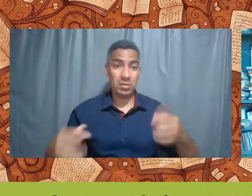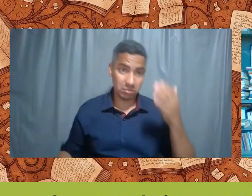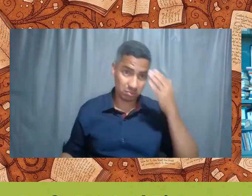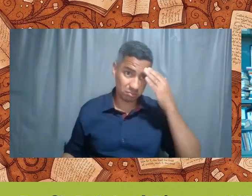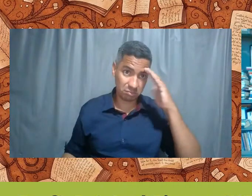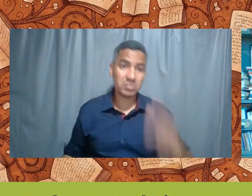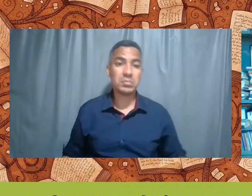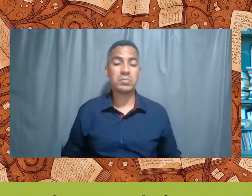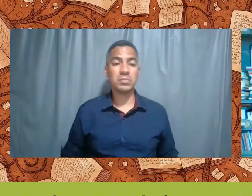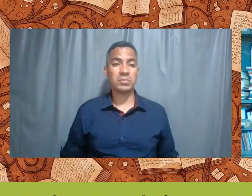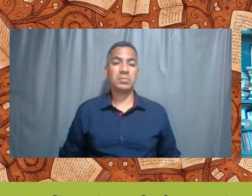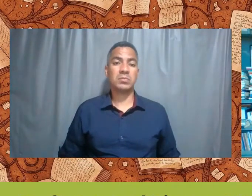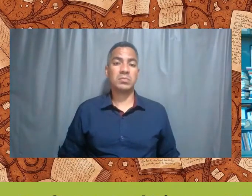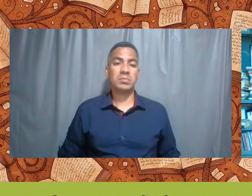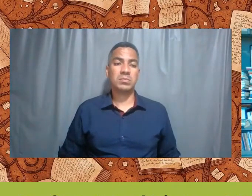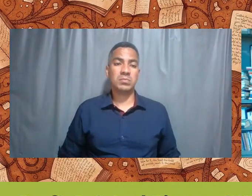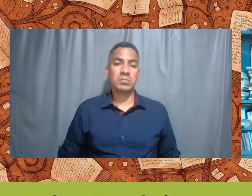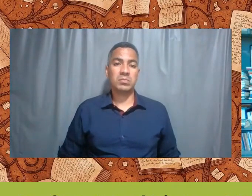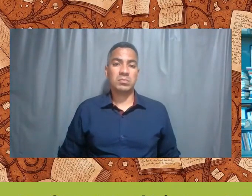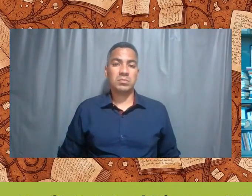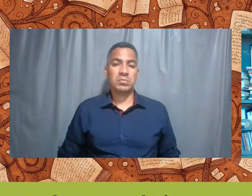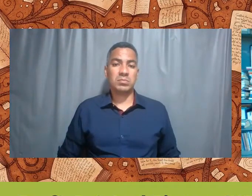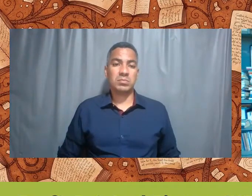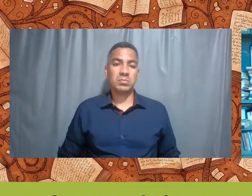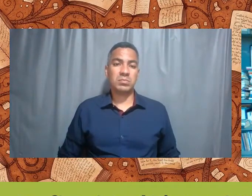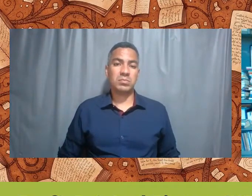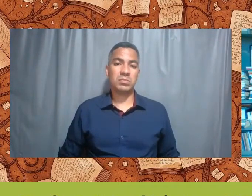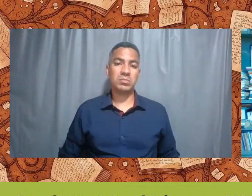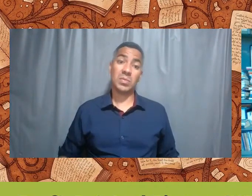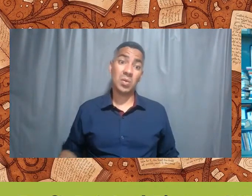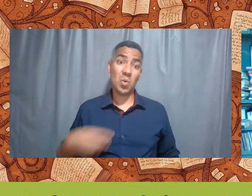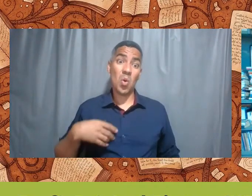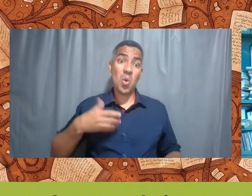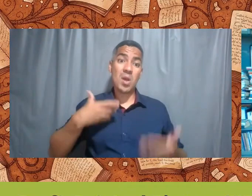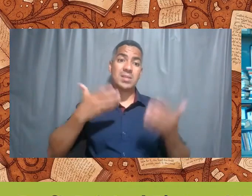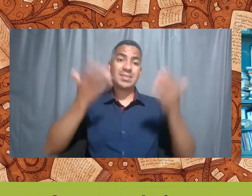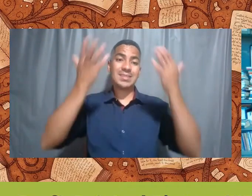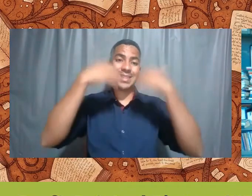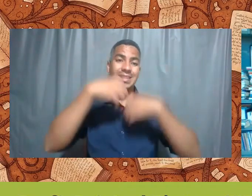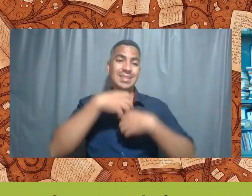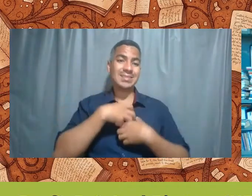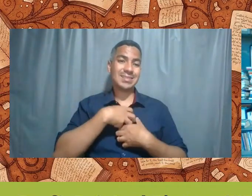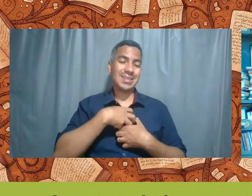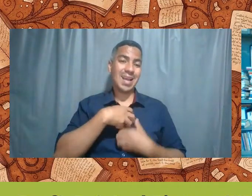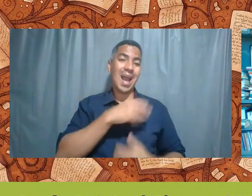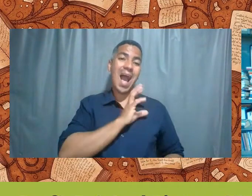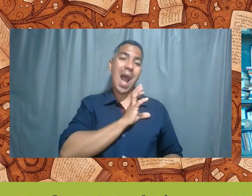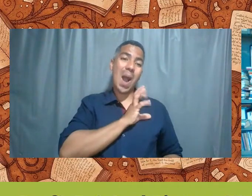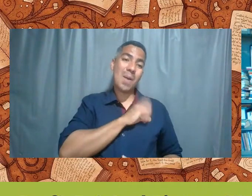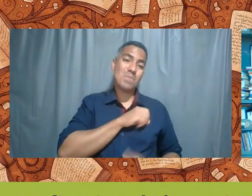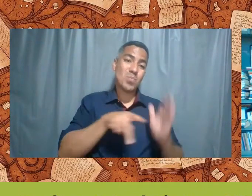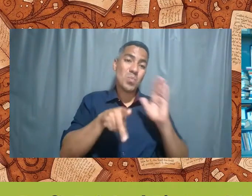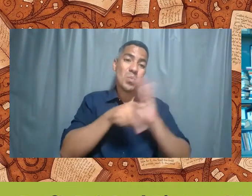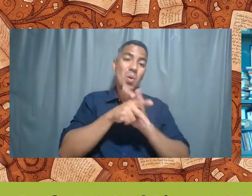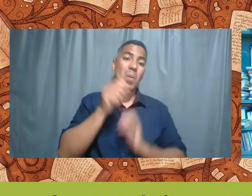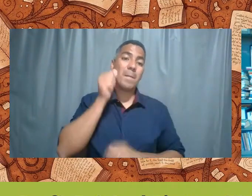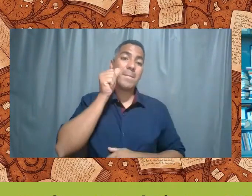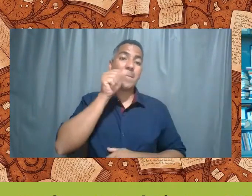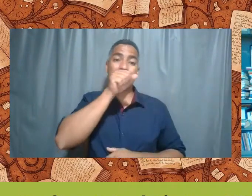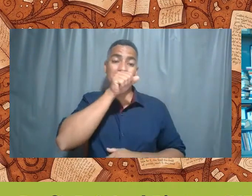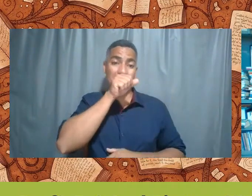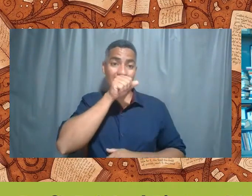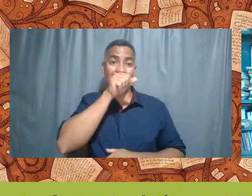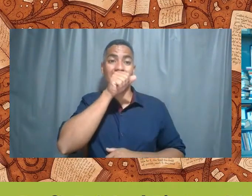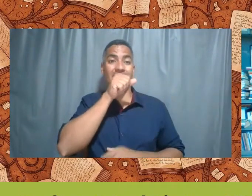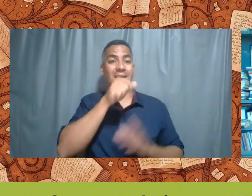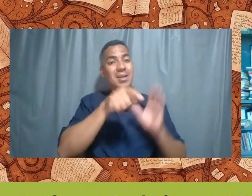Então, o instinto e o amor maternal é uma produção específica do século XIX. Esse é o ponto-chave, né? Vocês se lembram